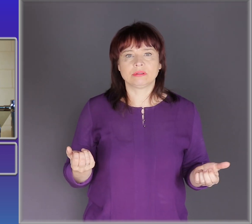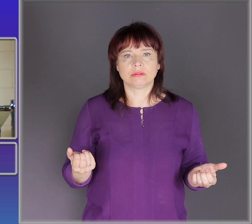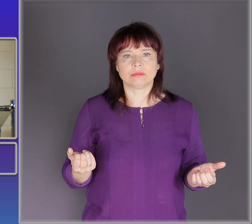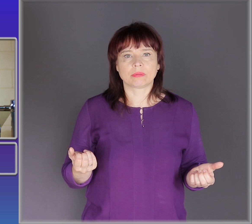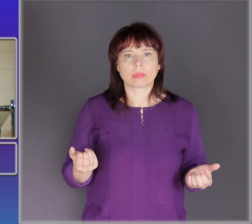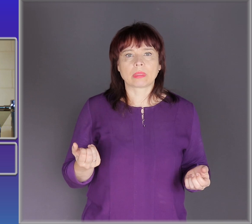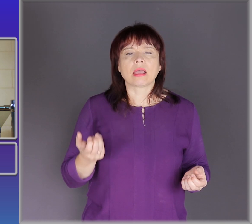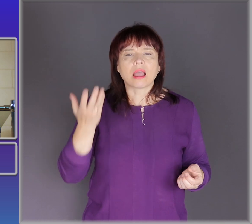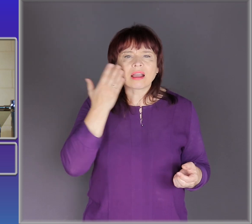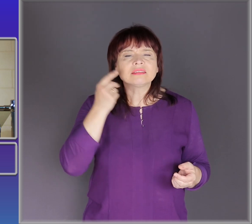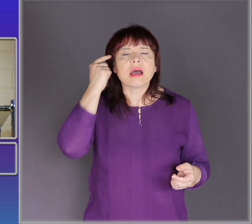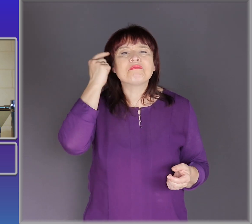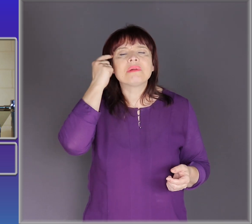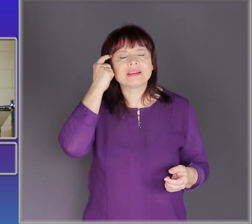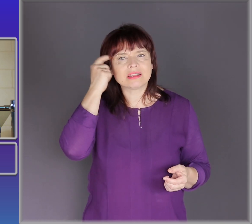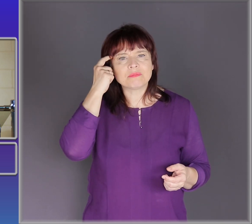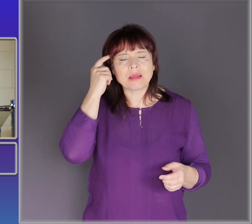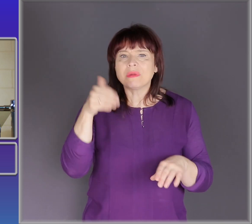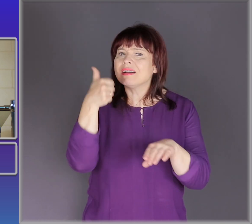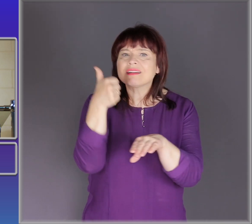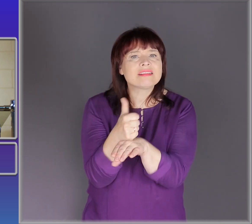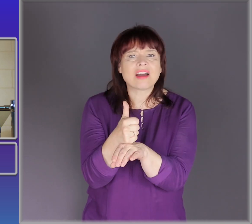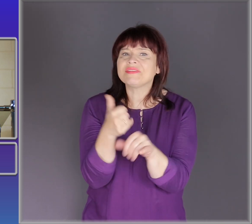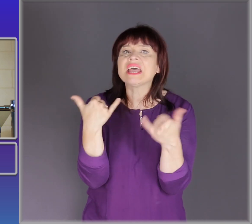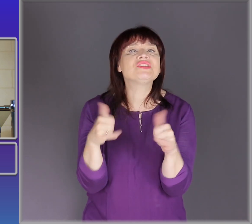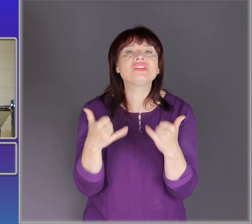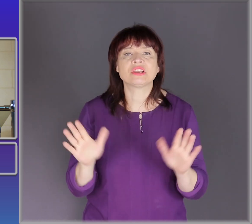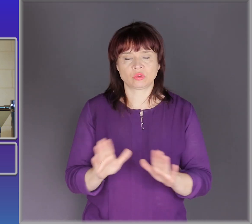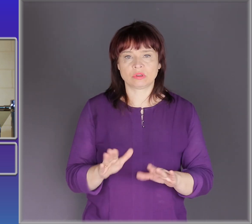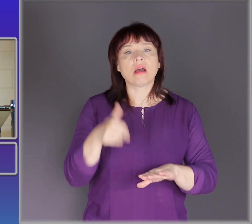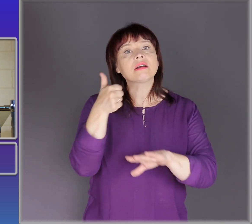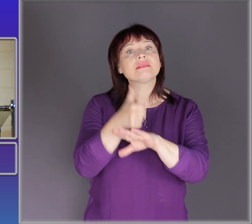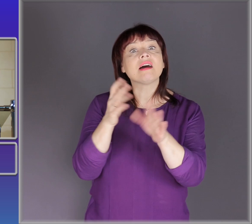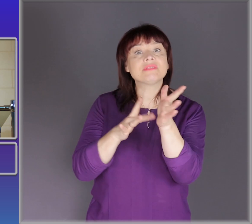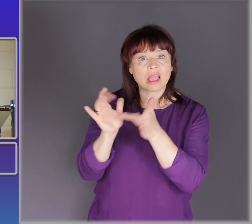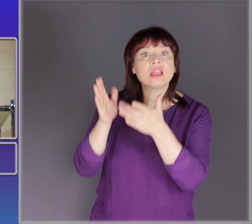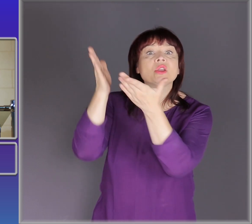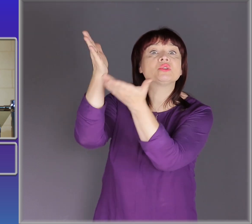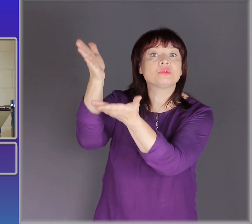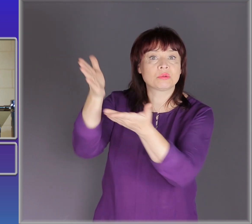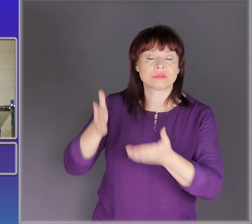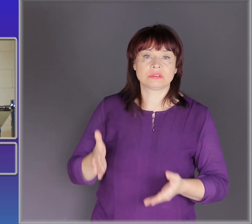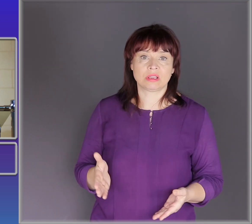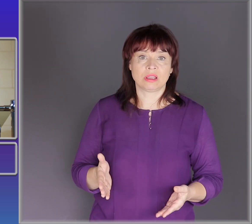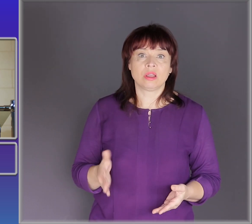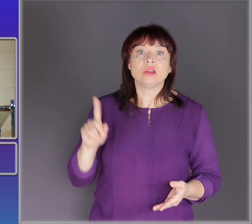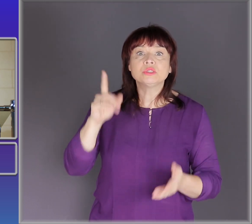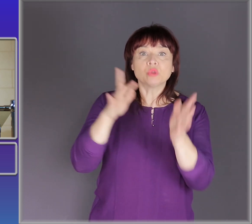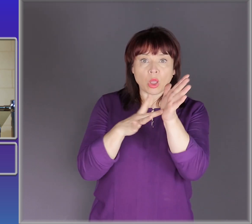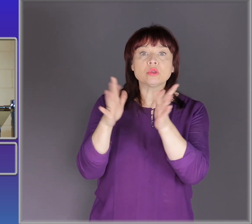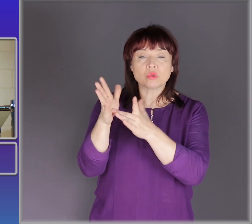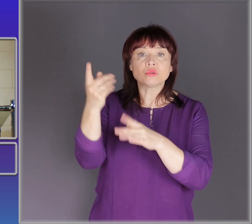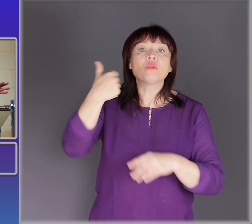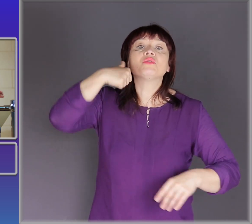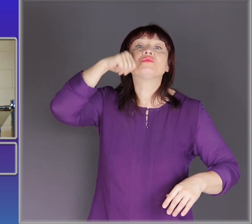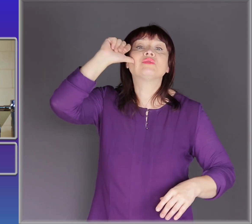понимаем что самым главным является христос тогда мы верим что тот же самый христос